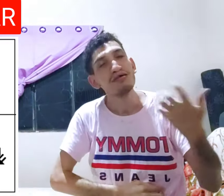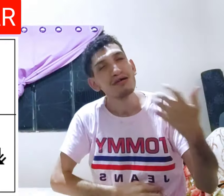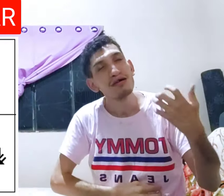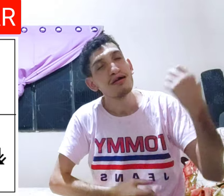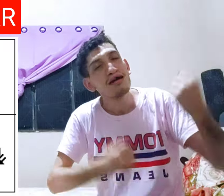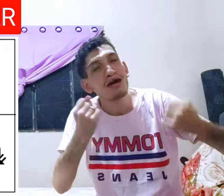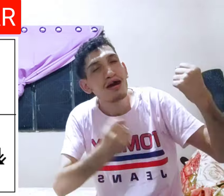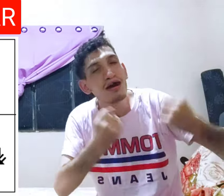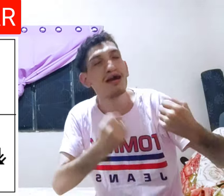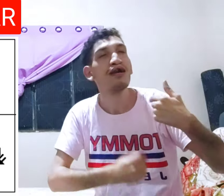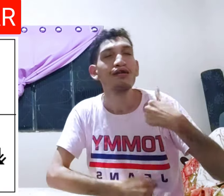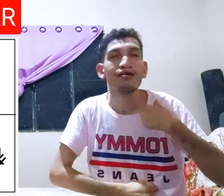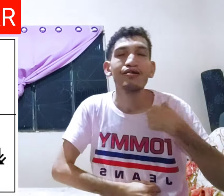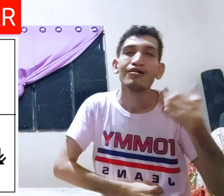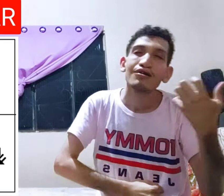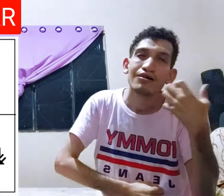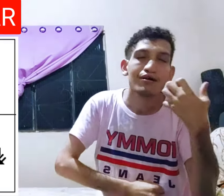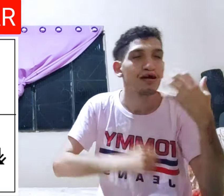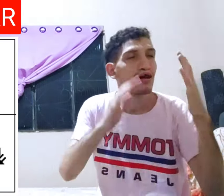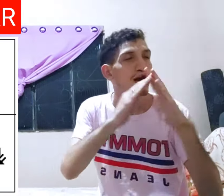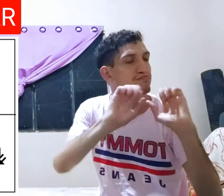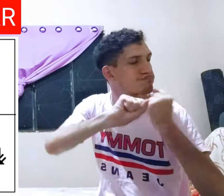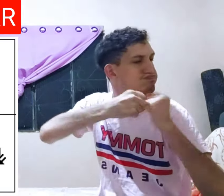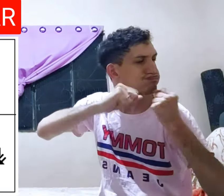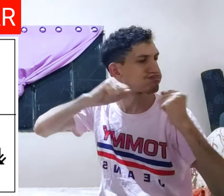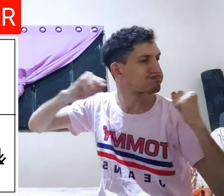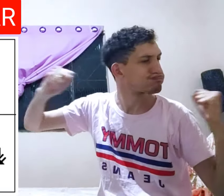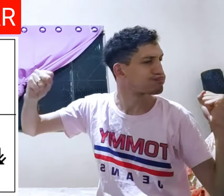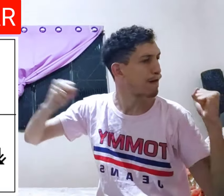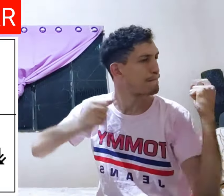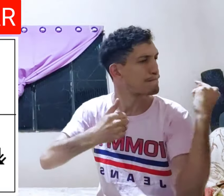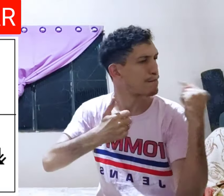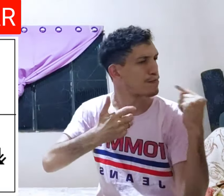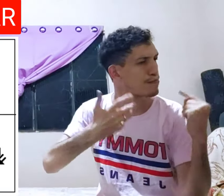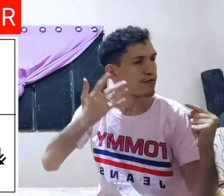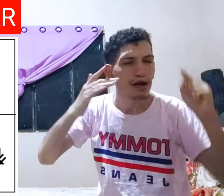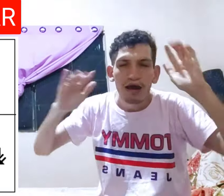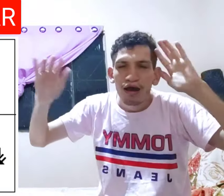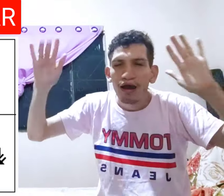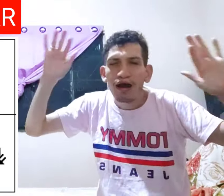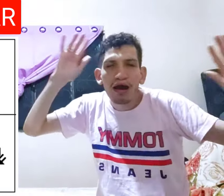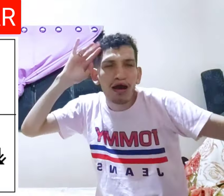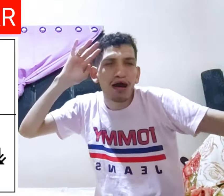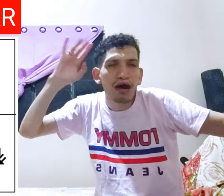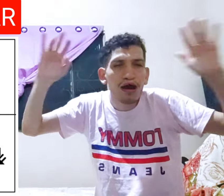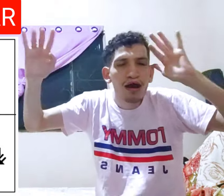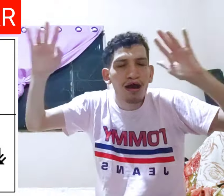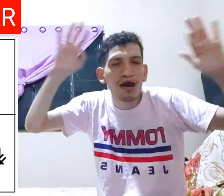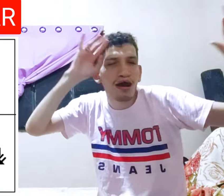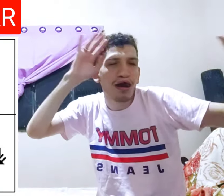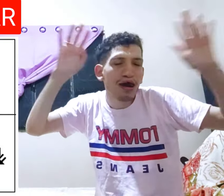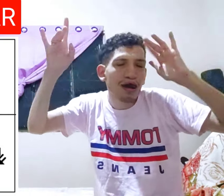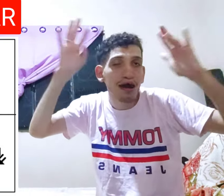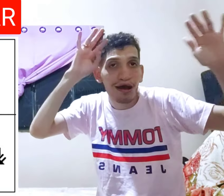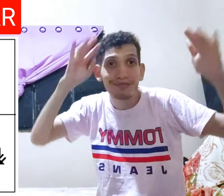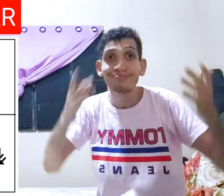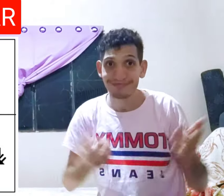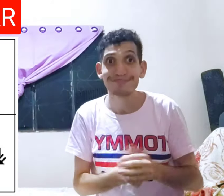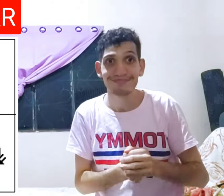aí eu quero arroar, eu quero uma asa grande, várias coisas, eu fantasiando,